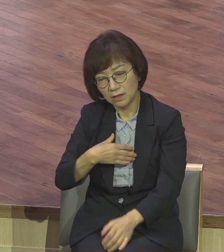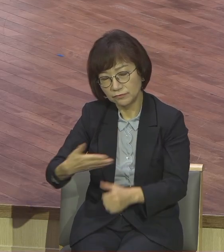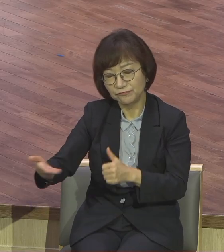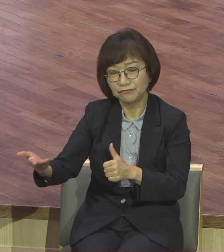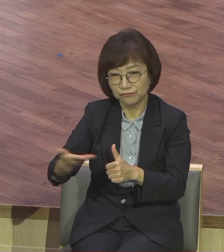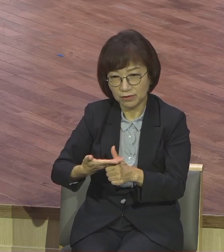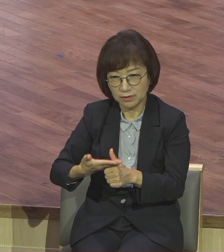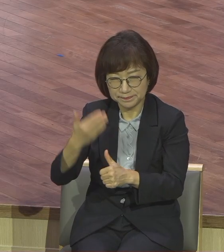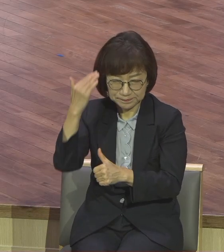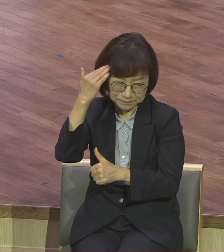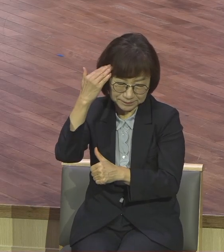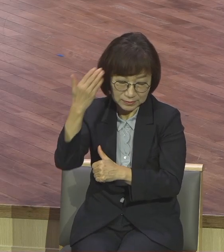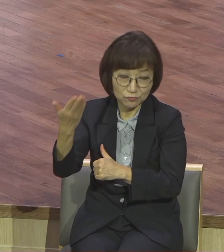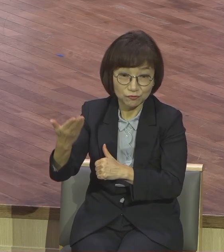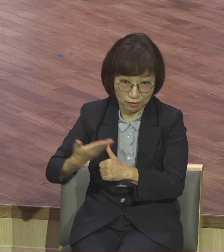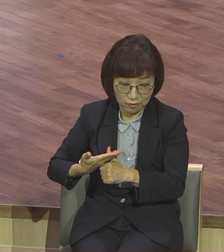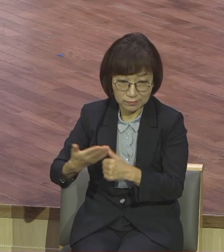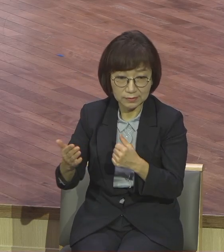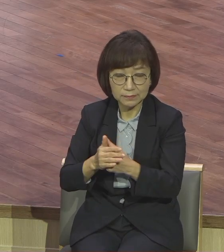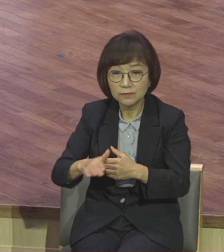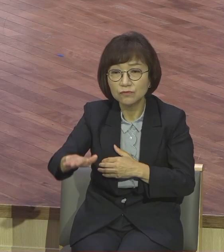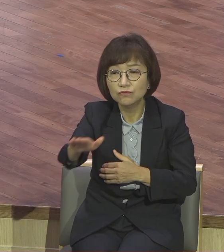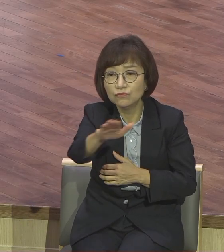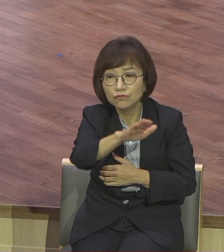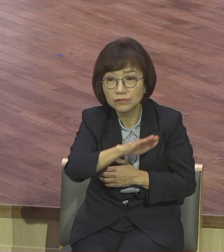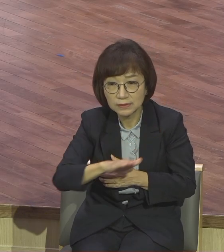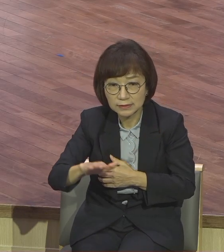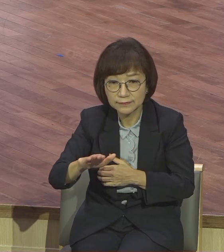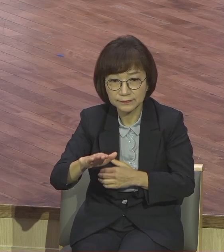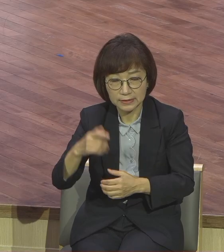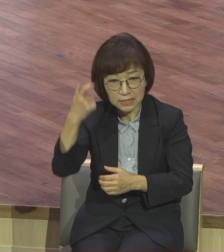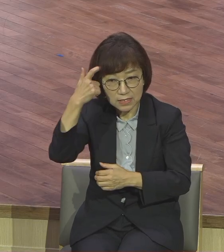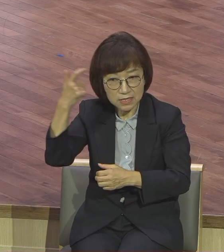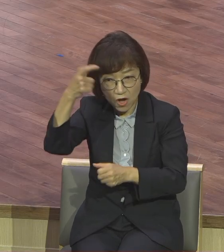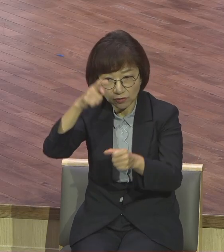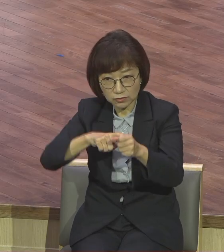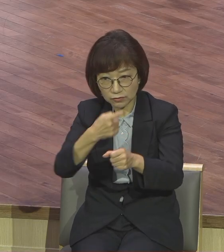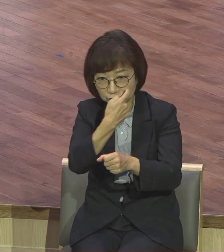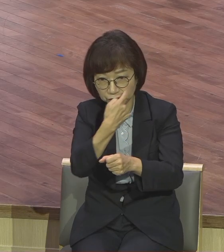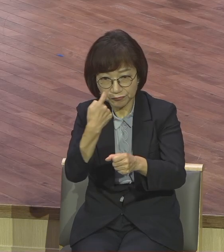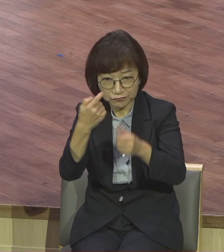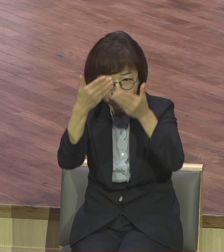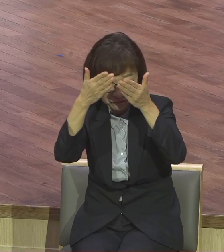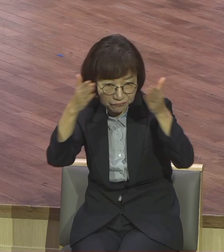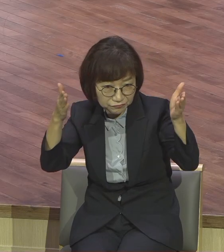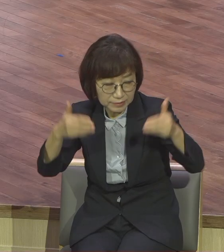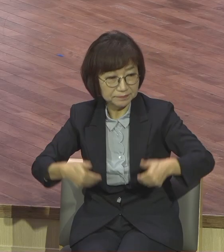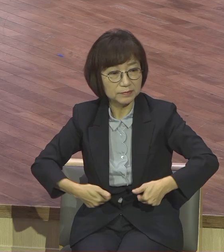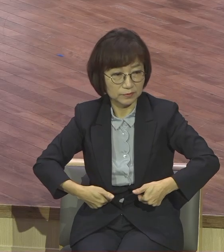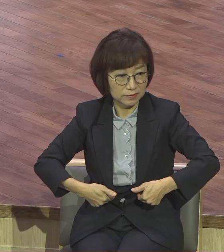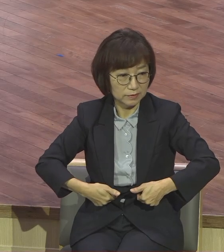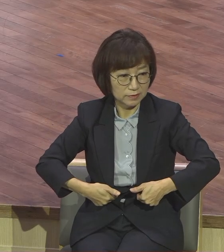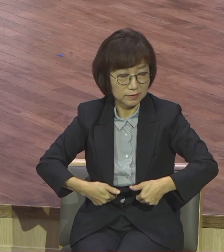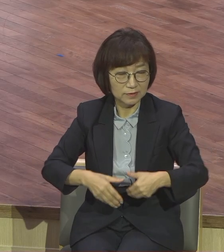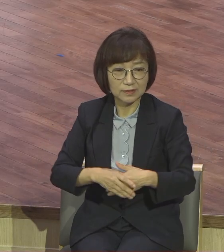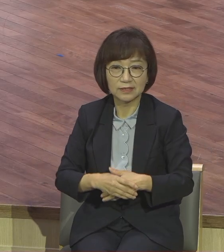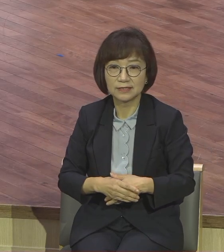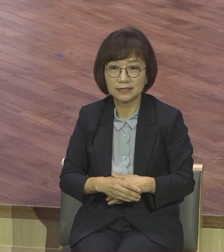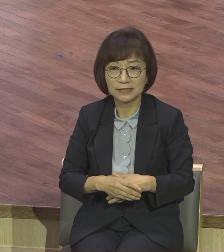때문에, 여러분이 뭐가 중요하냐? 영적인 눈이 중요합니다. 영적인 눈이셔야